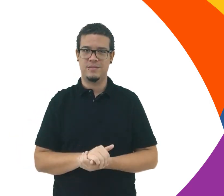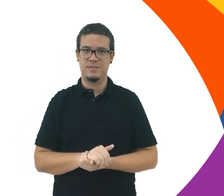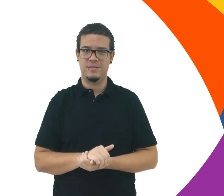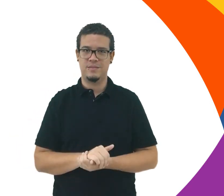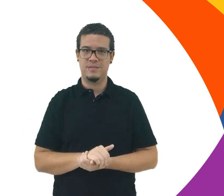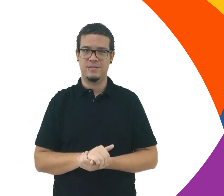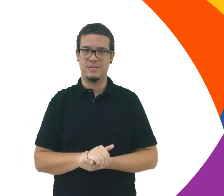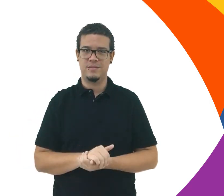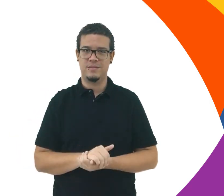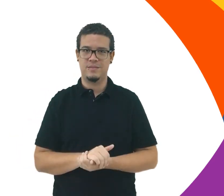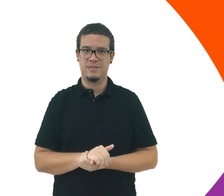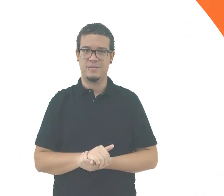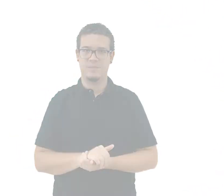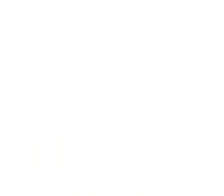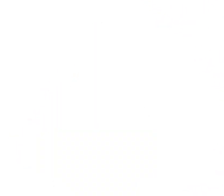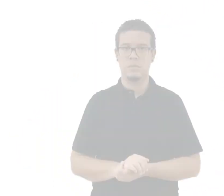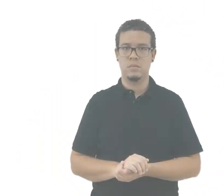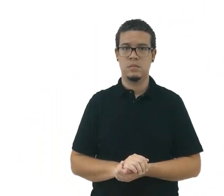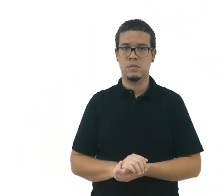outro sinal.